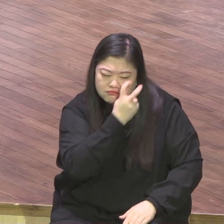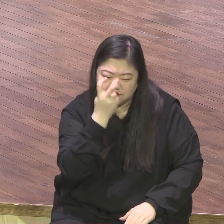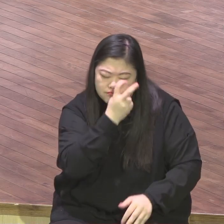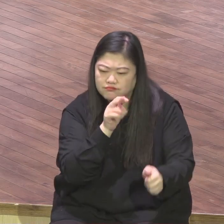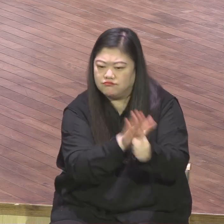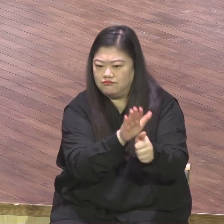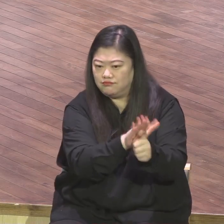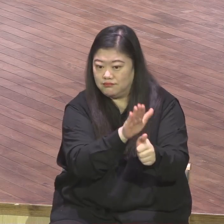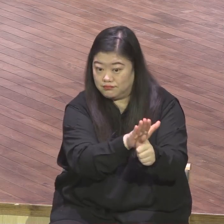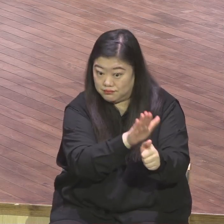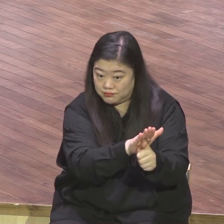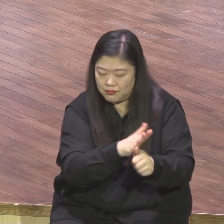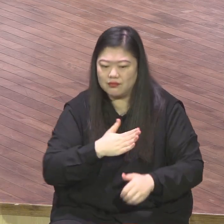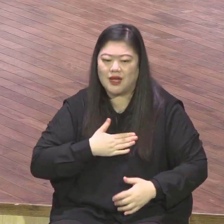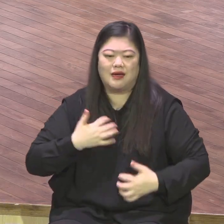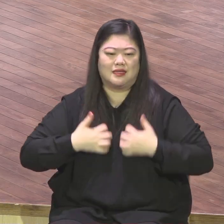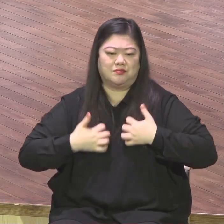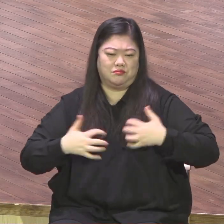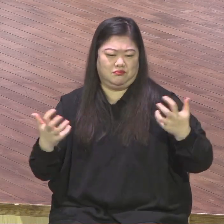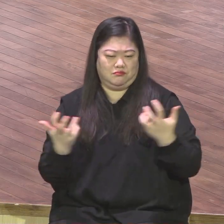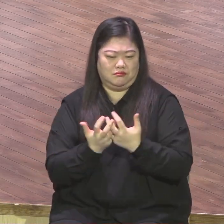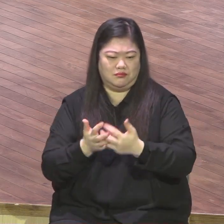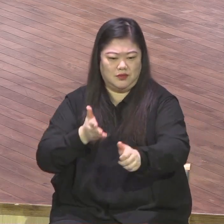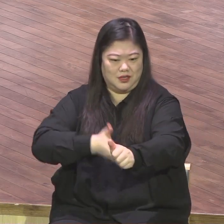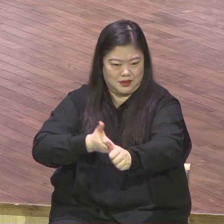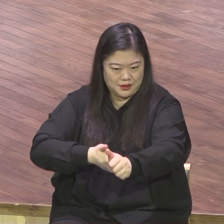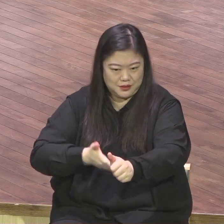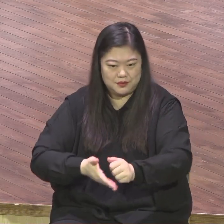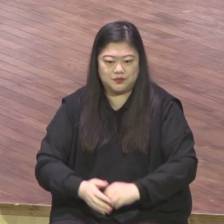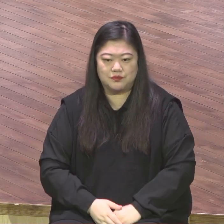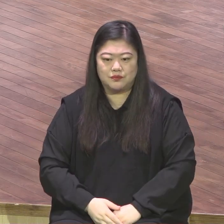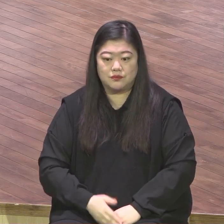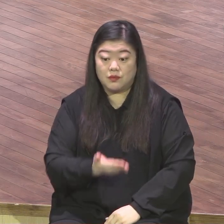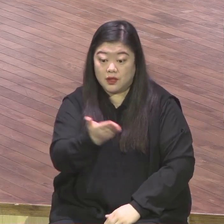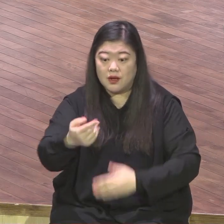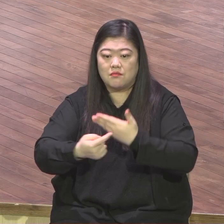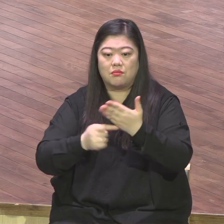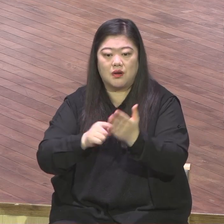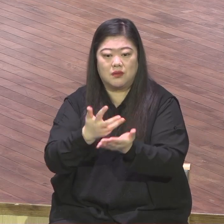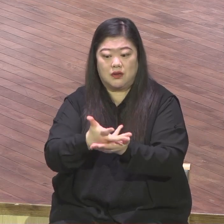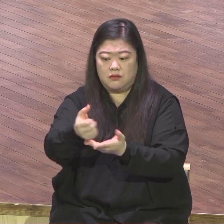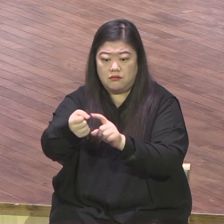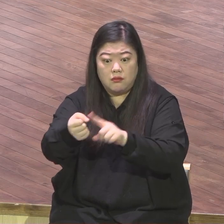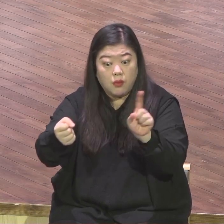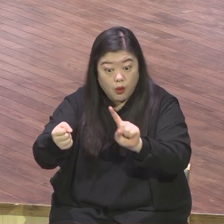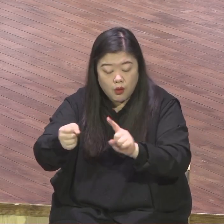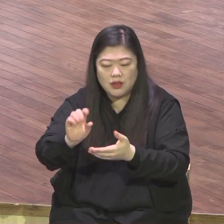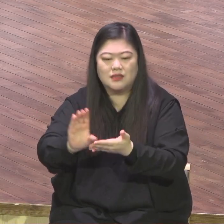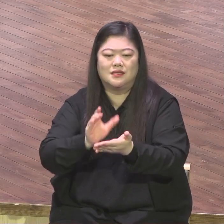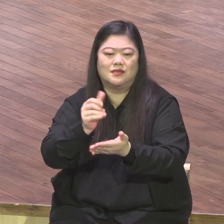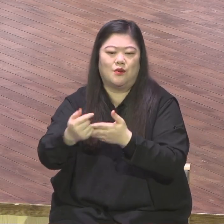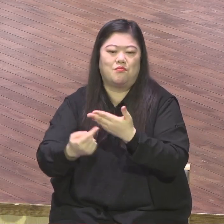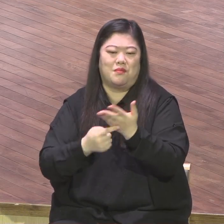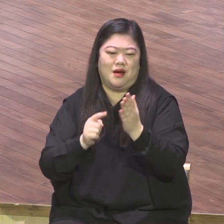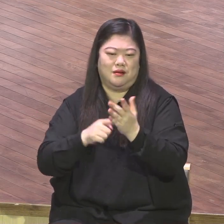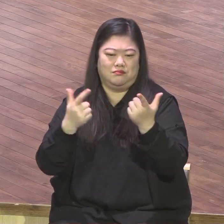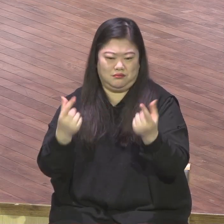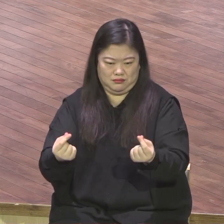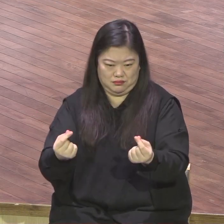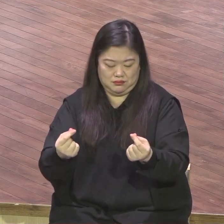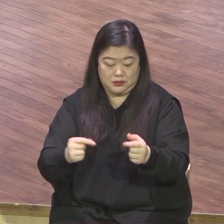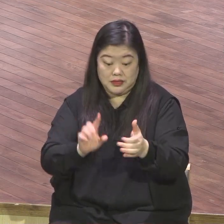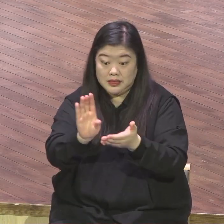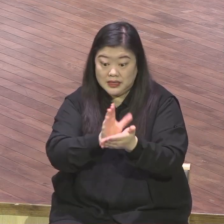돌보아 나의 기쁨을 충만하게 하라. 너희 안에 이 마음을 품으라. 곧 그리스도 예수의 마음이니 그는